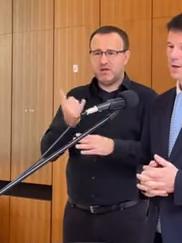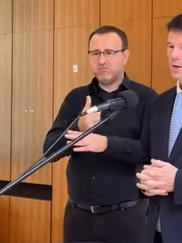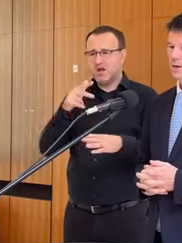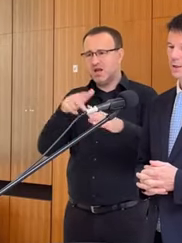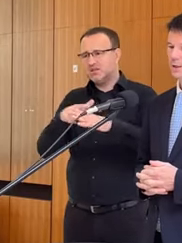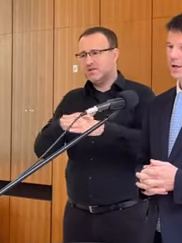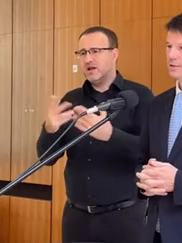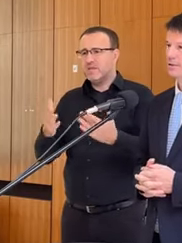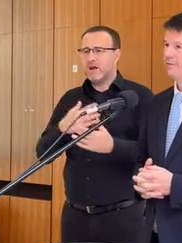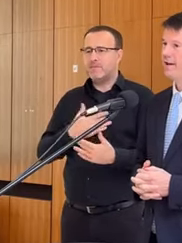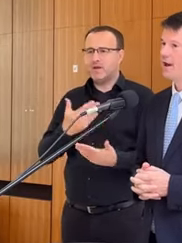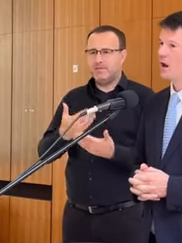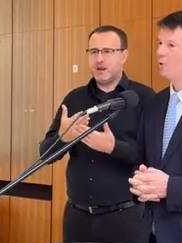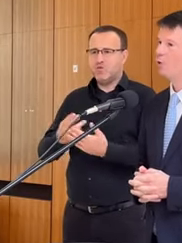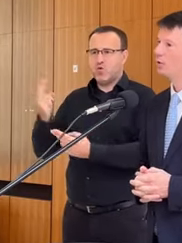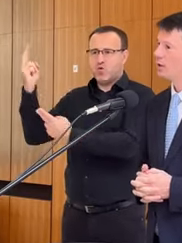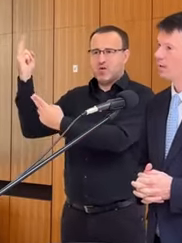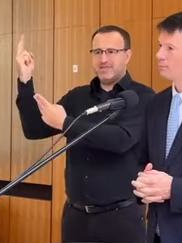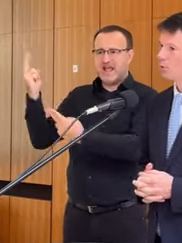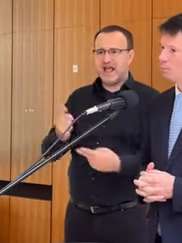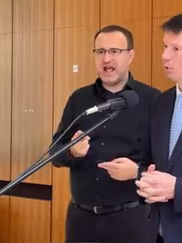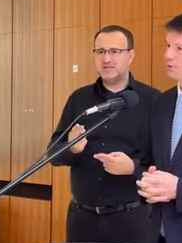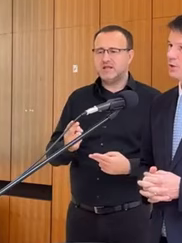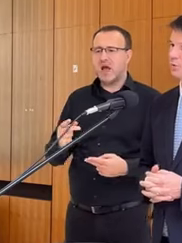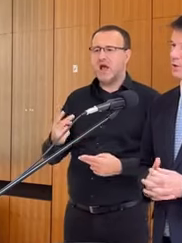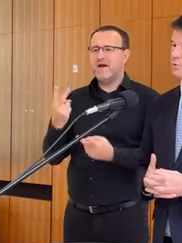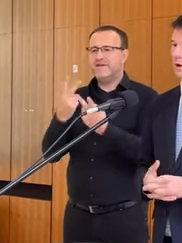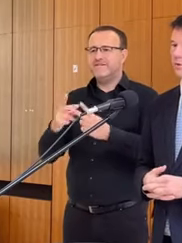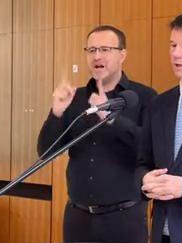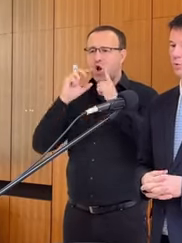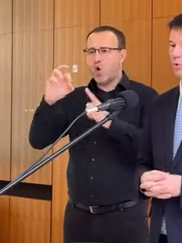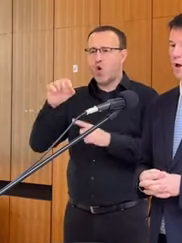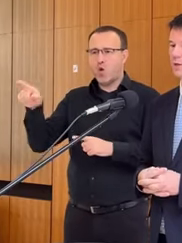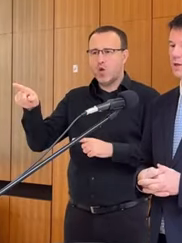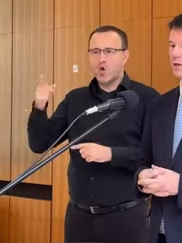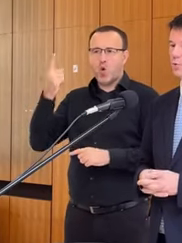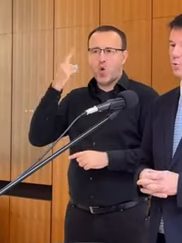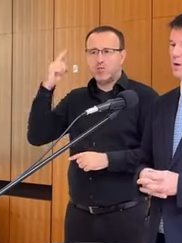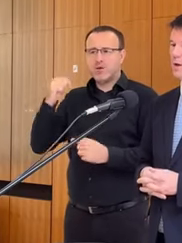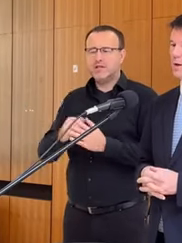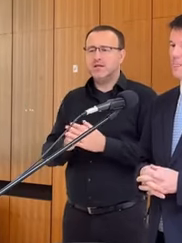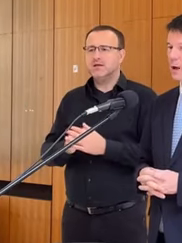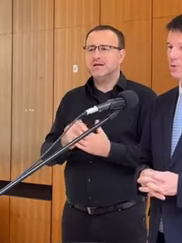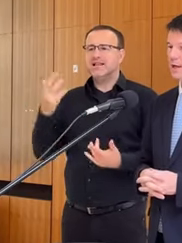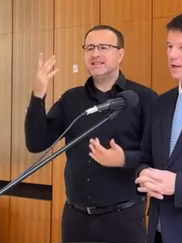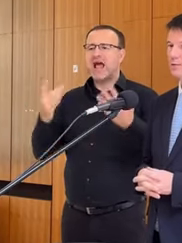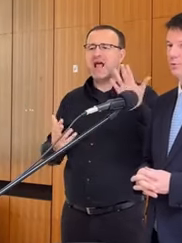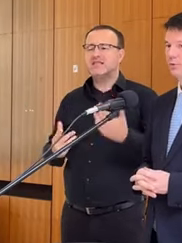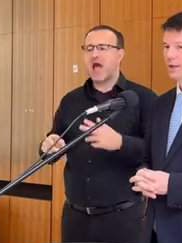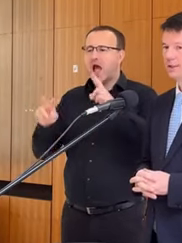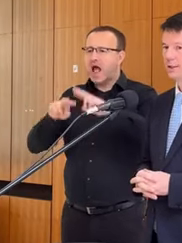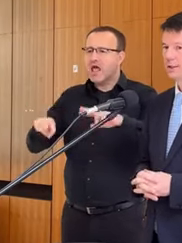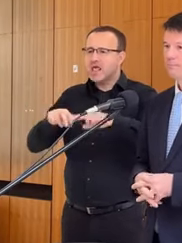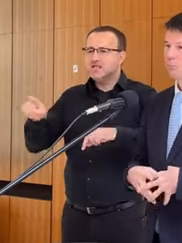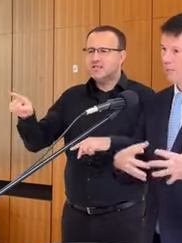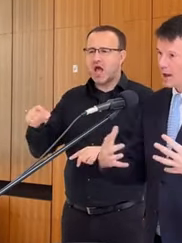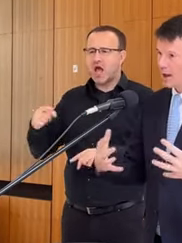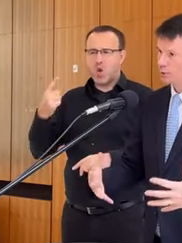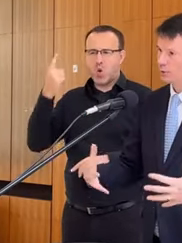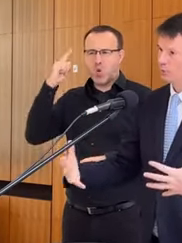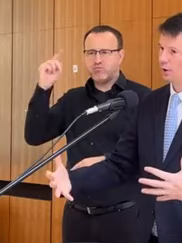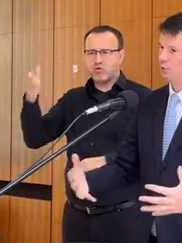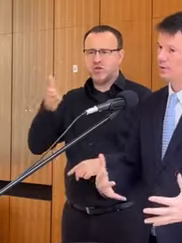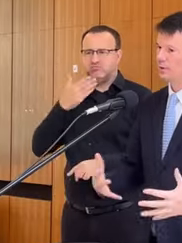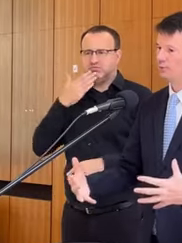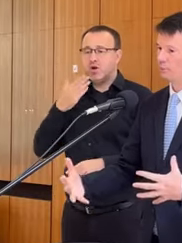aj delegácia WHO, teda odborníci, ktorí sú práve na túto analýzu naozaj na slovo vzatí,